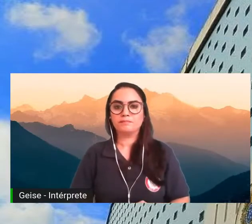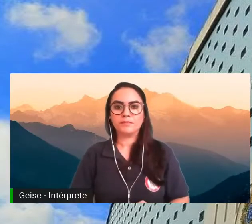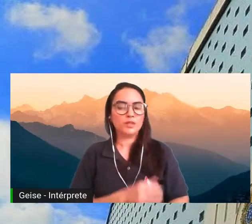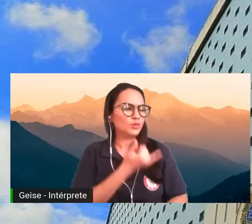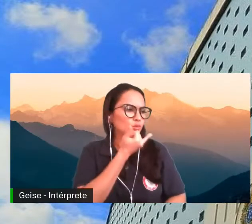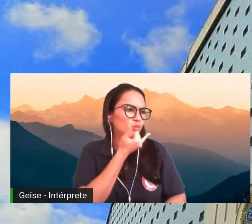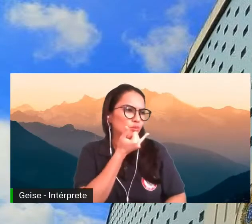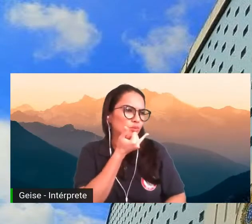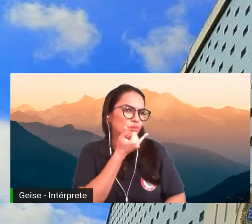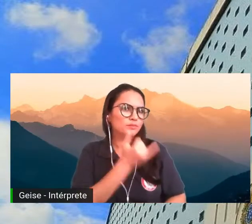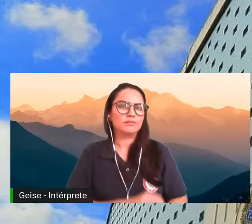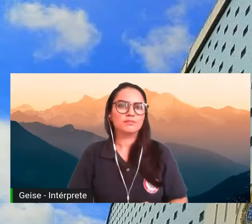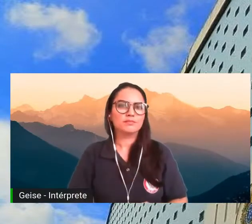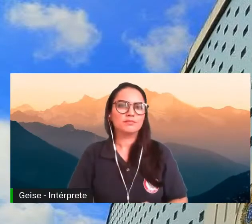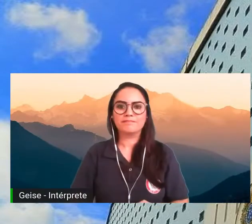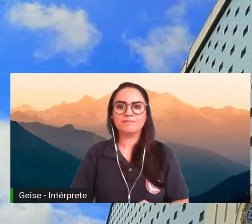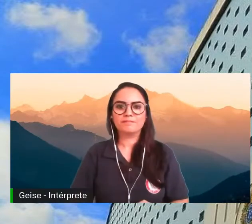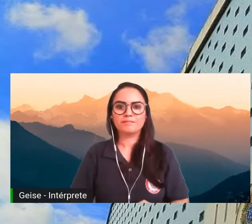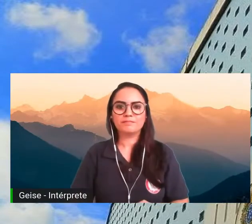Desculpem.